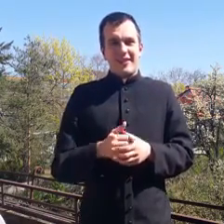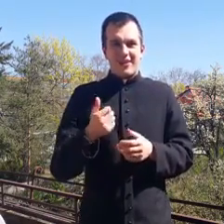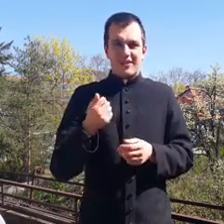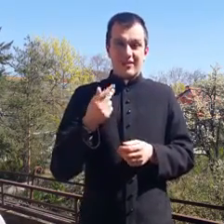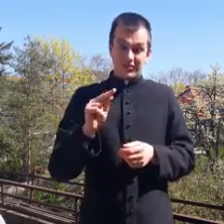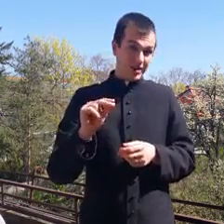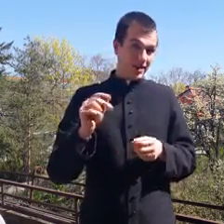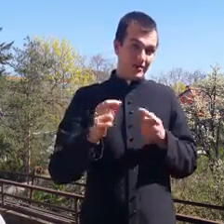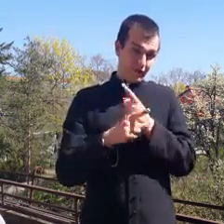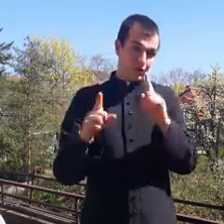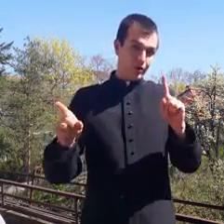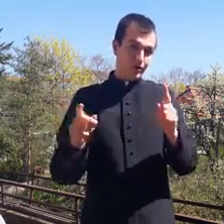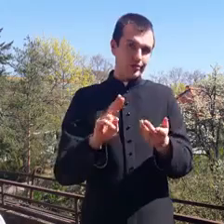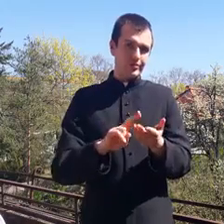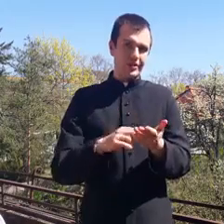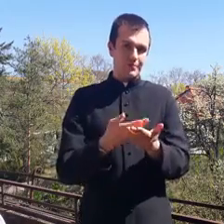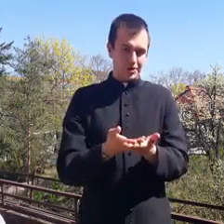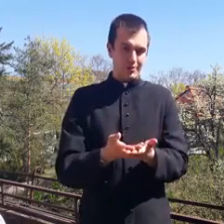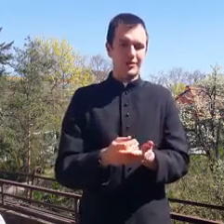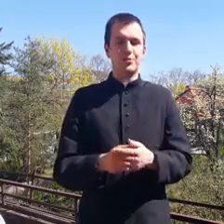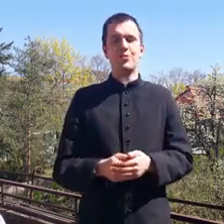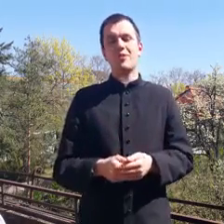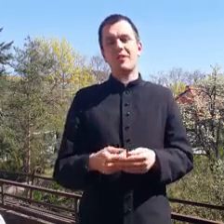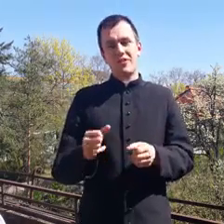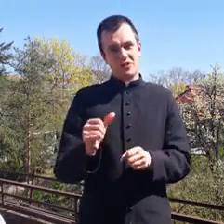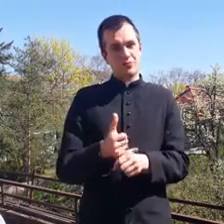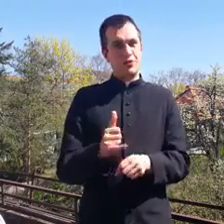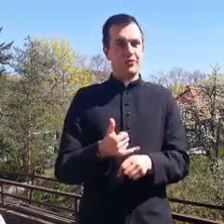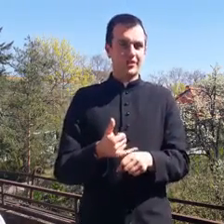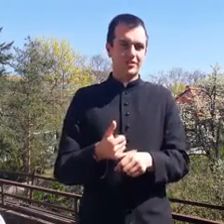nie wolno przykładu sprzątać